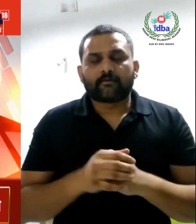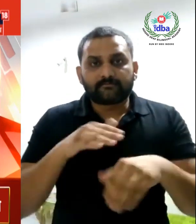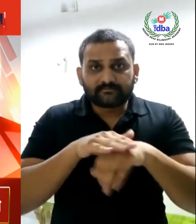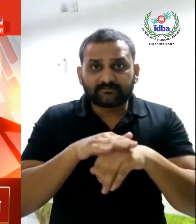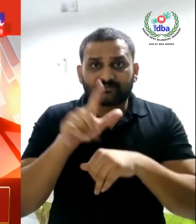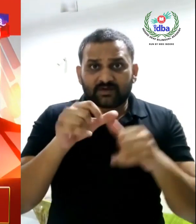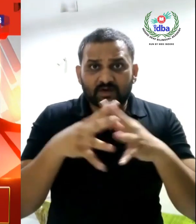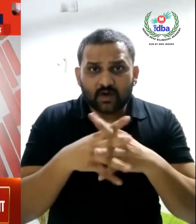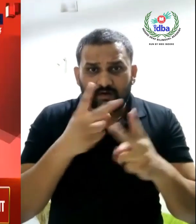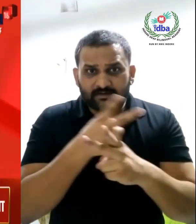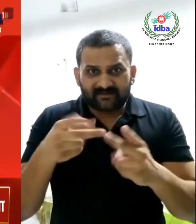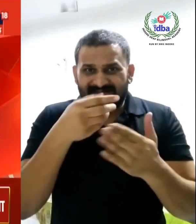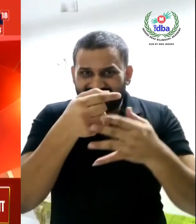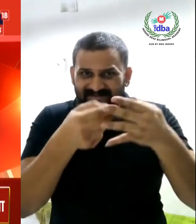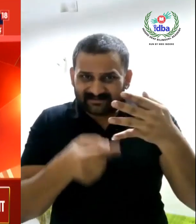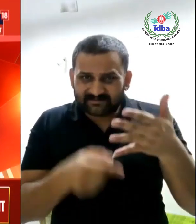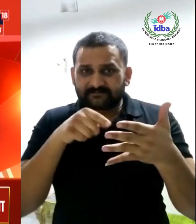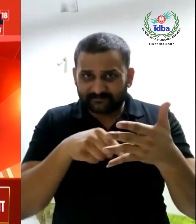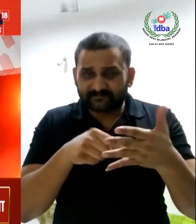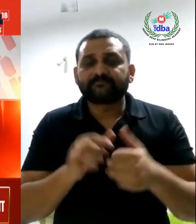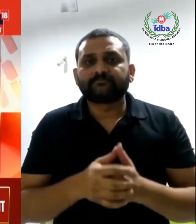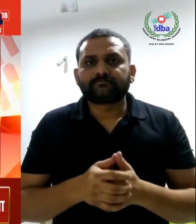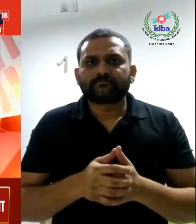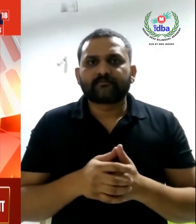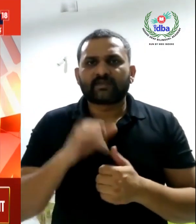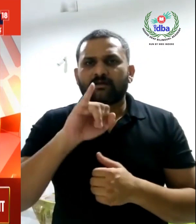श्रम कानूनों के अंतर्गत